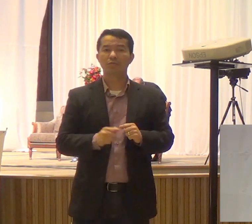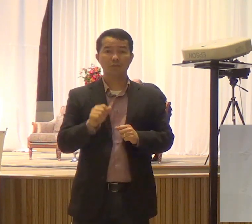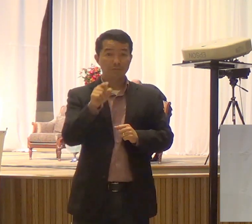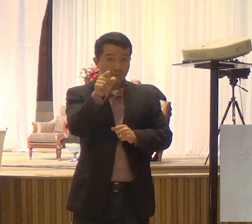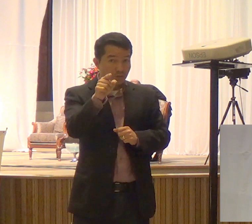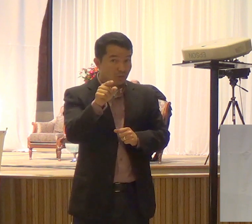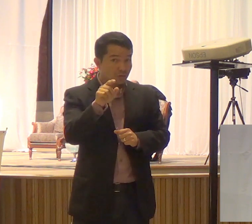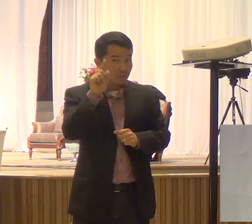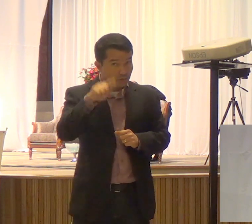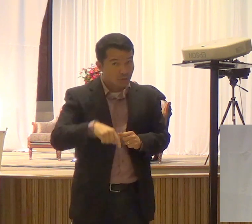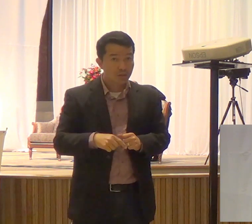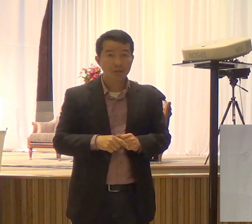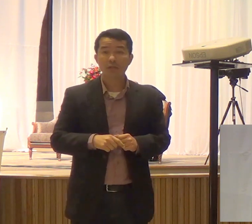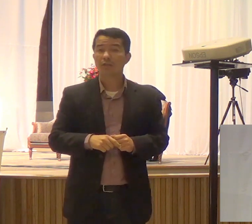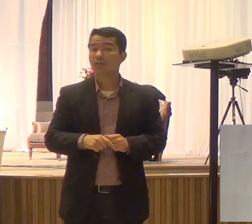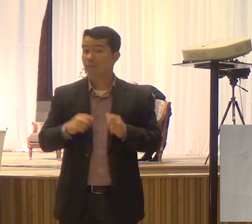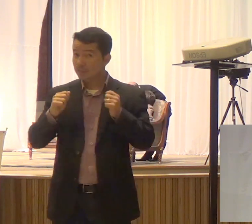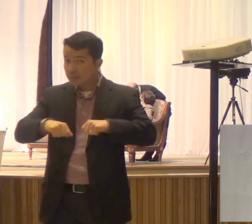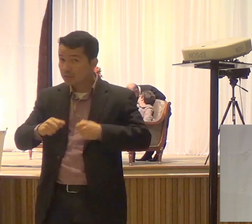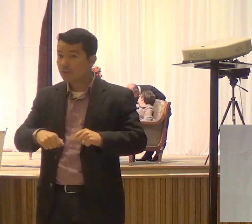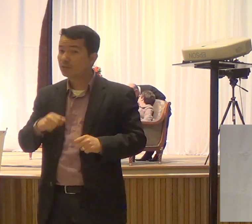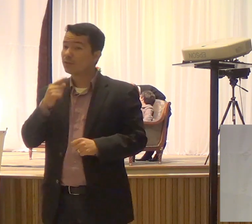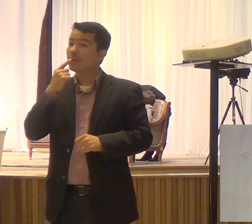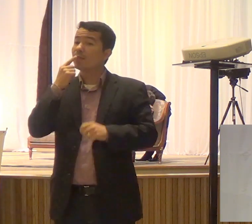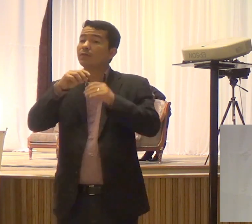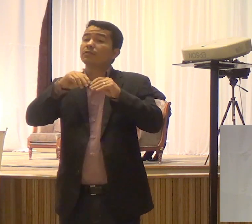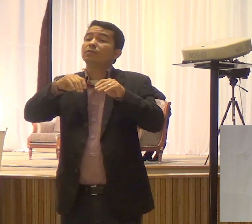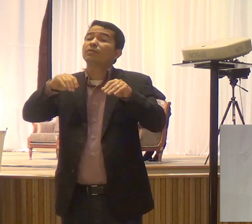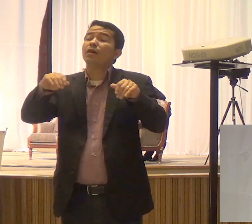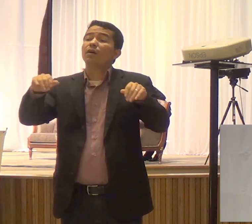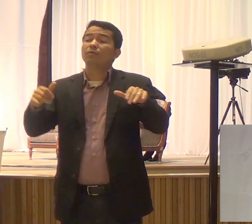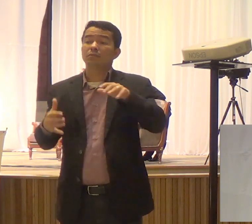são, ou deveriam ser, o sal da terra.